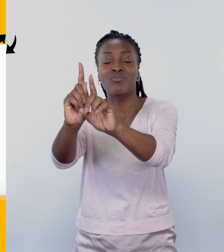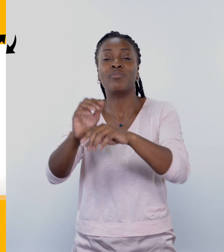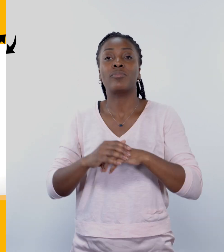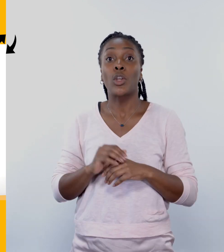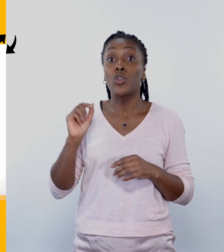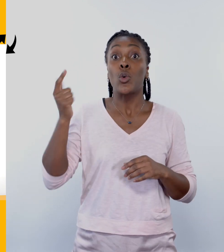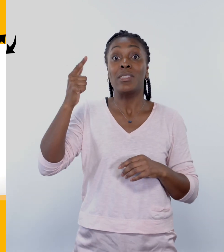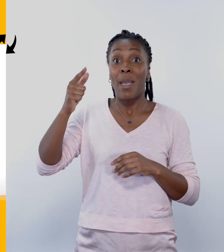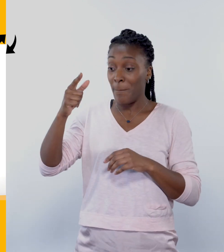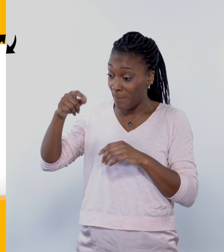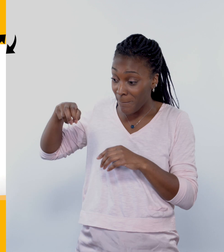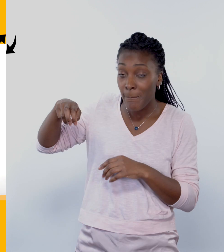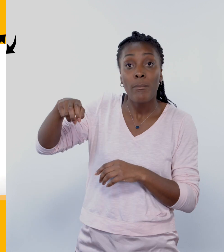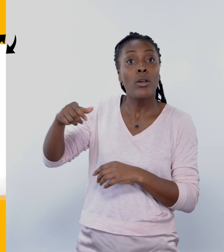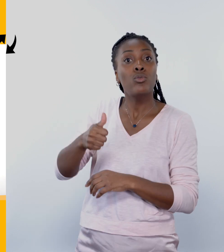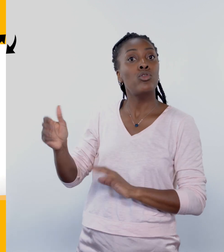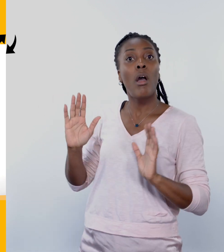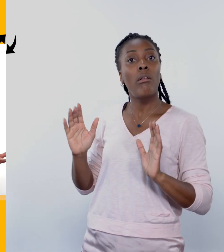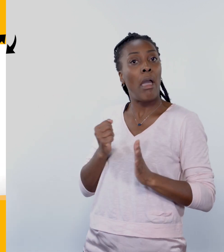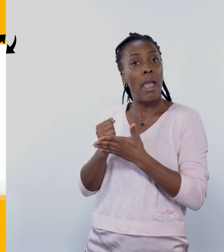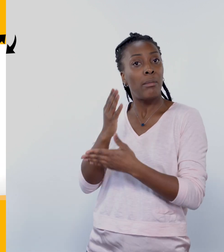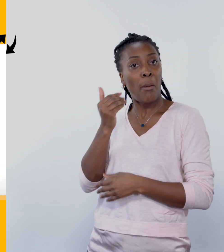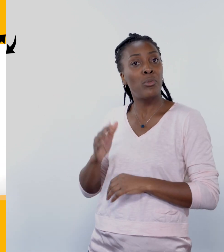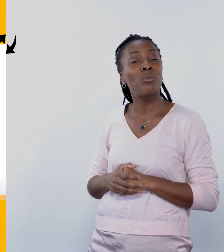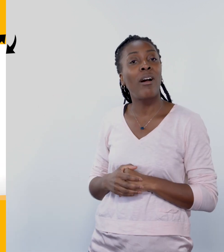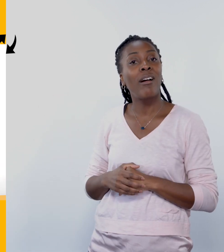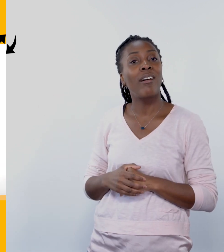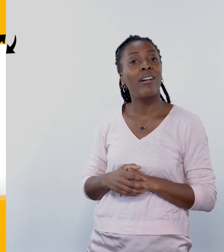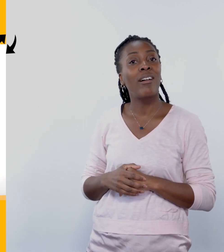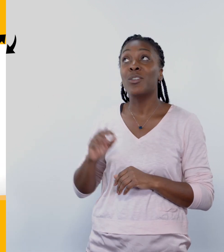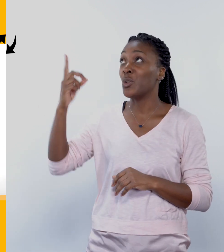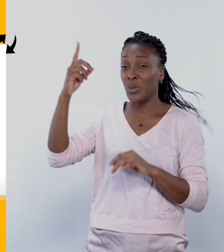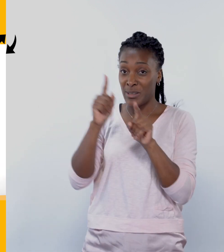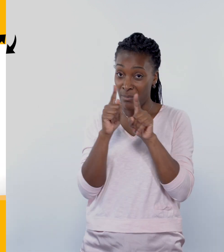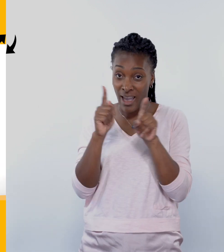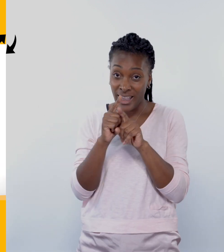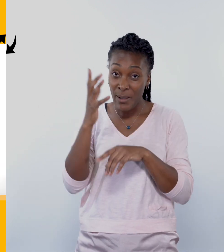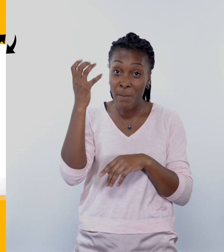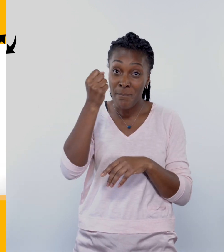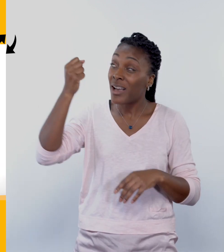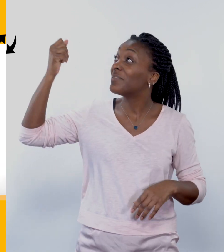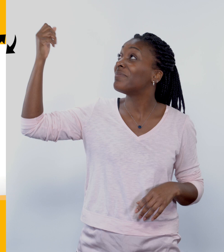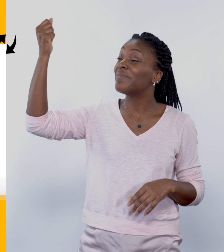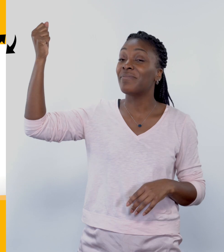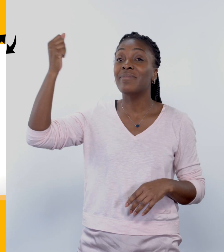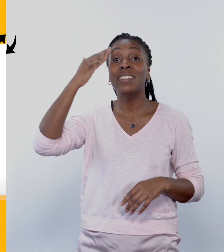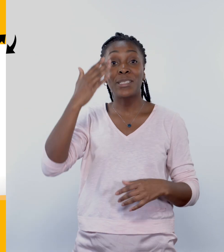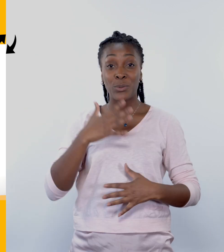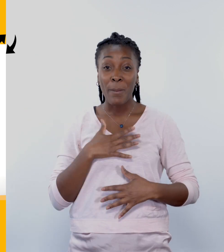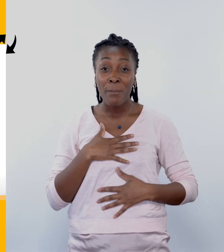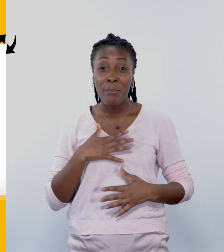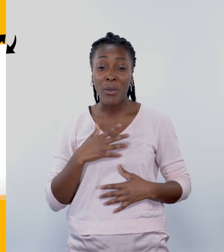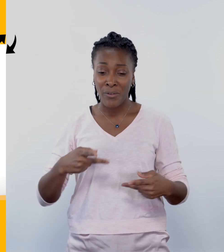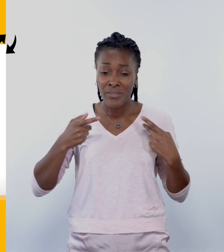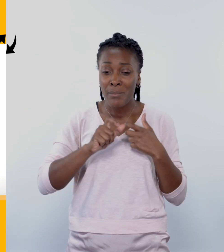deuxième passage, elle arrive à traverser toute seule, sans qu'on l'aide. Dieu, il te tient par la main. Si tu as peur des